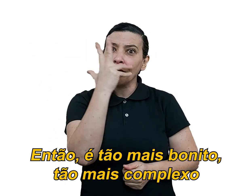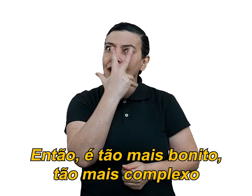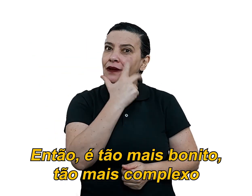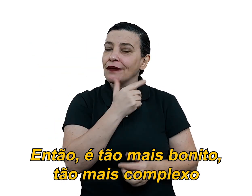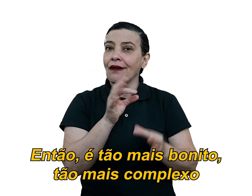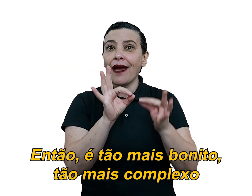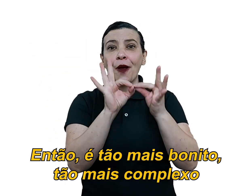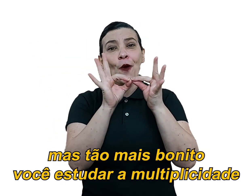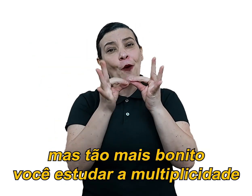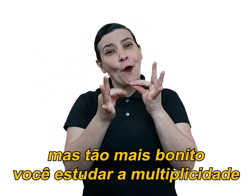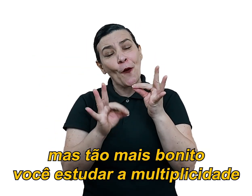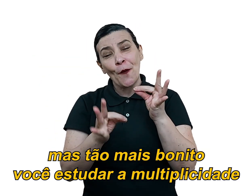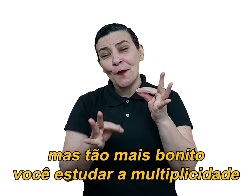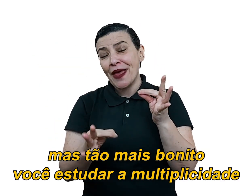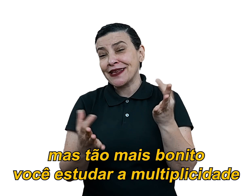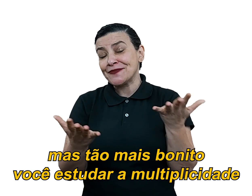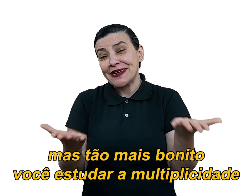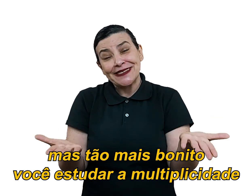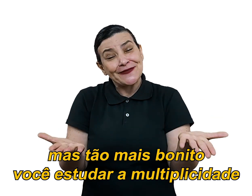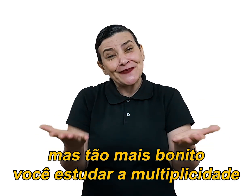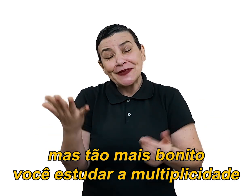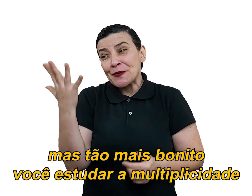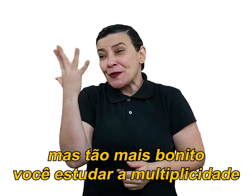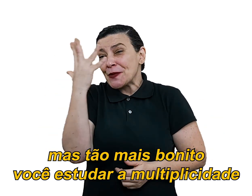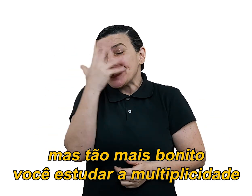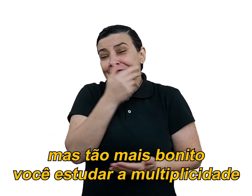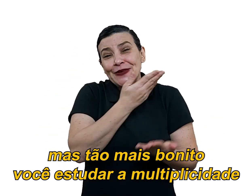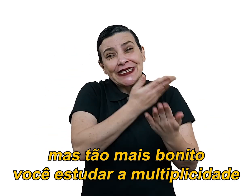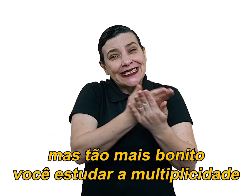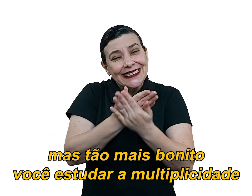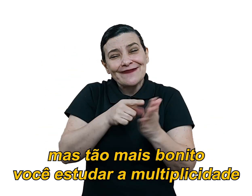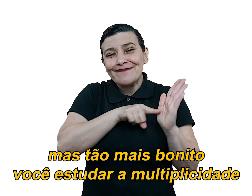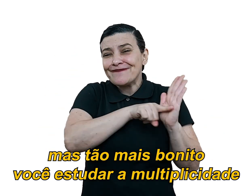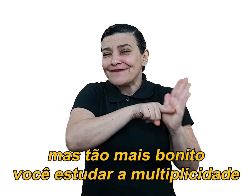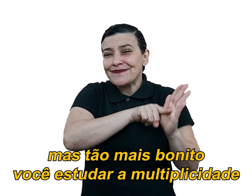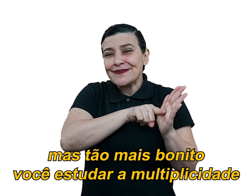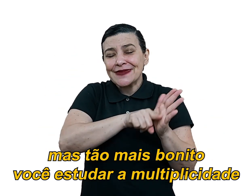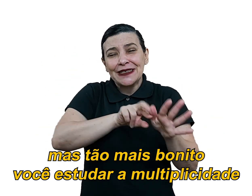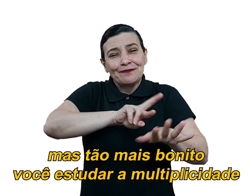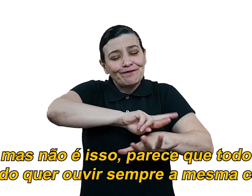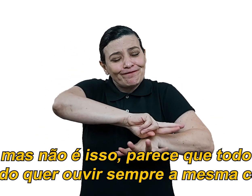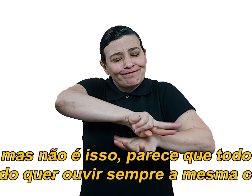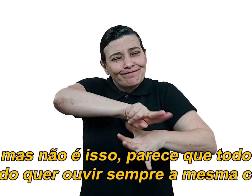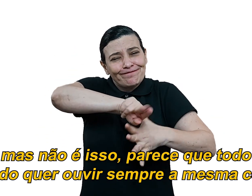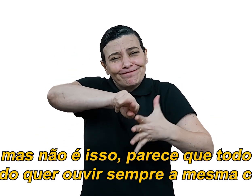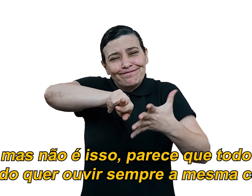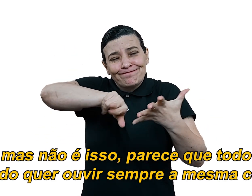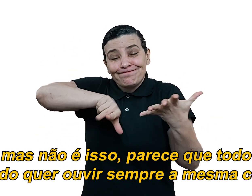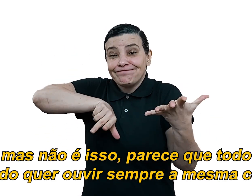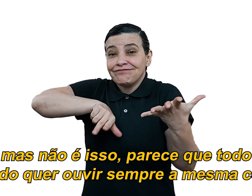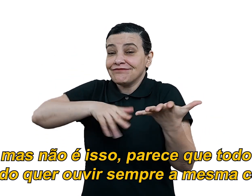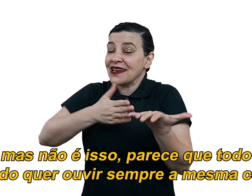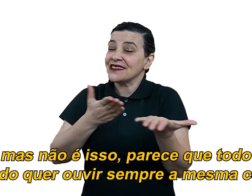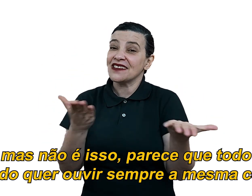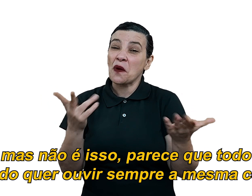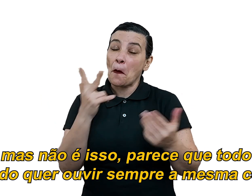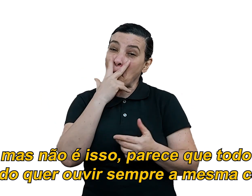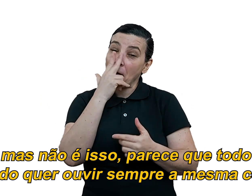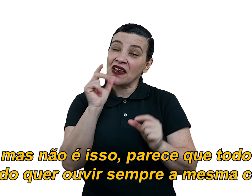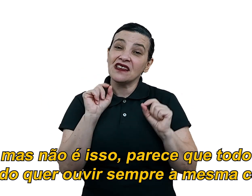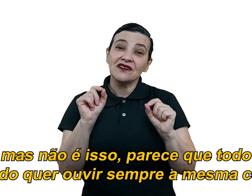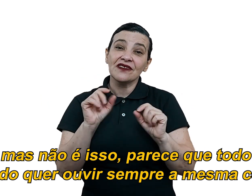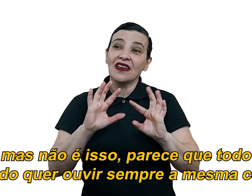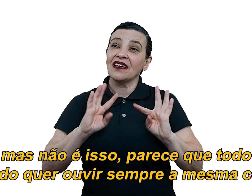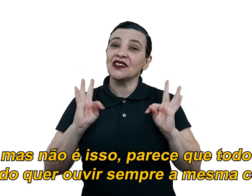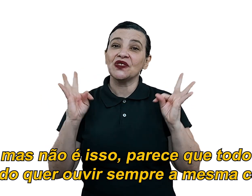tão mais complexo, mas tão mais bonito você estudar a multiplicidade, mas não é isso. Parece